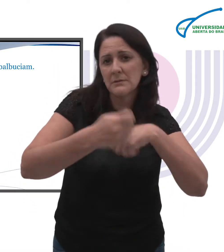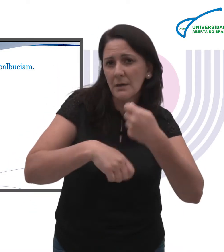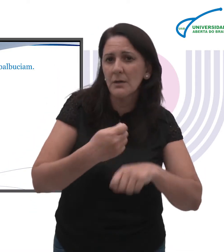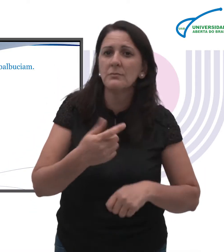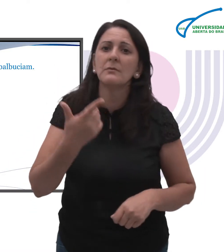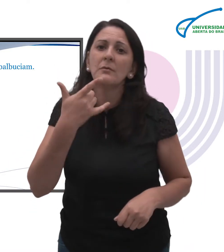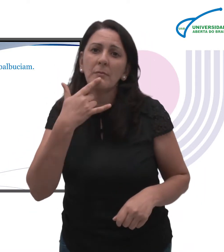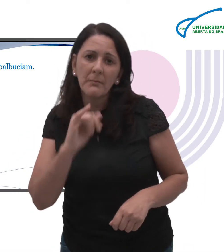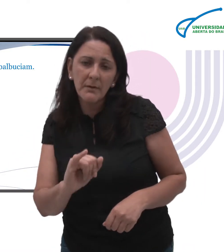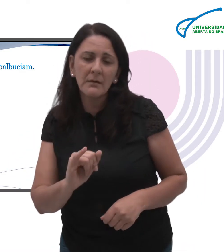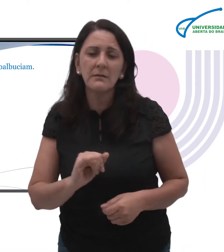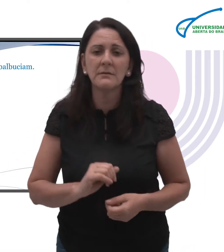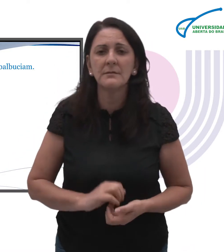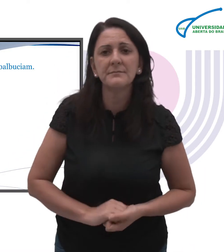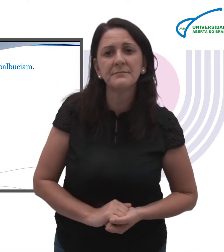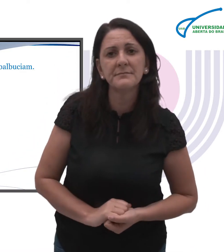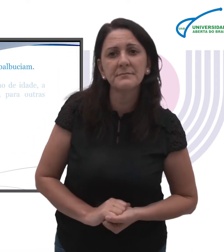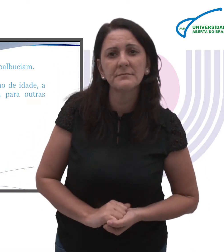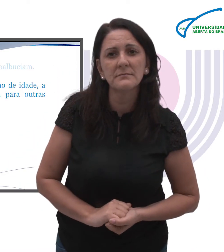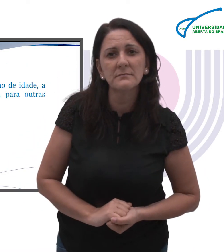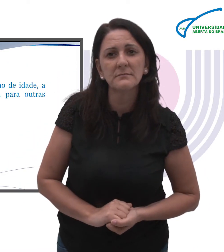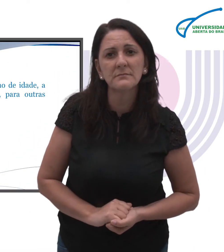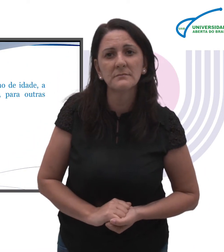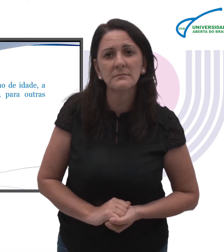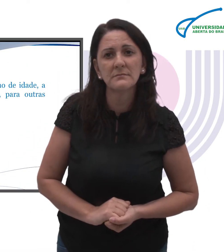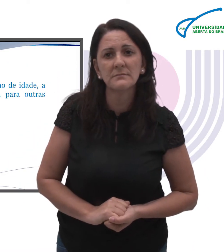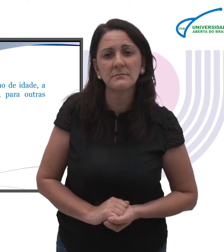e passa a copiar sinais dos pais.